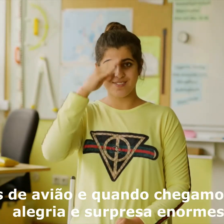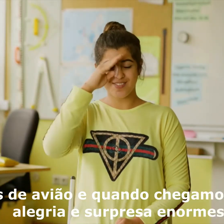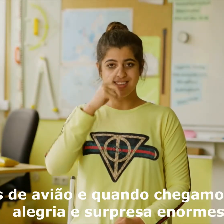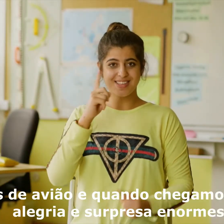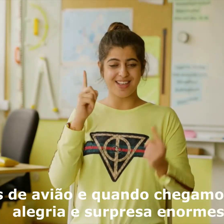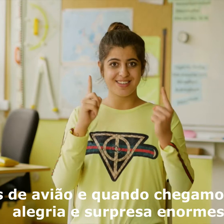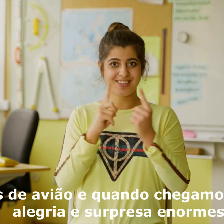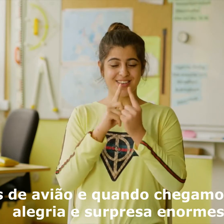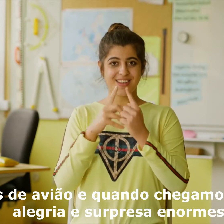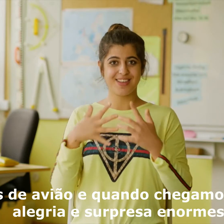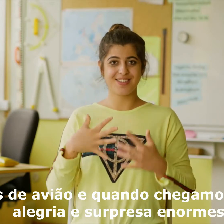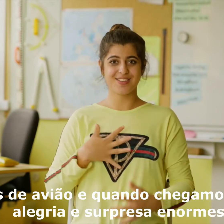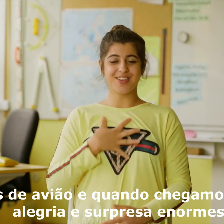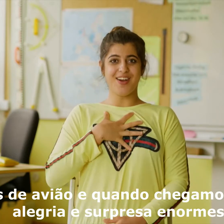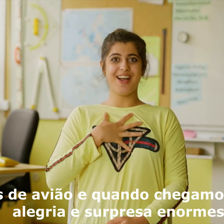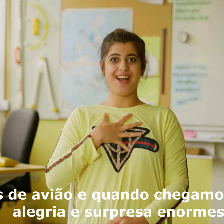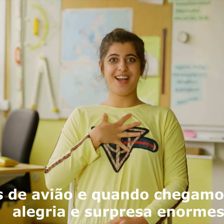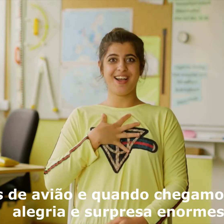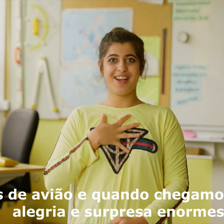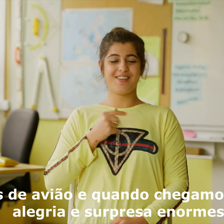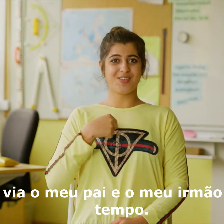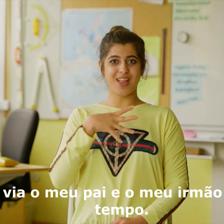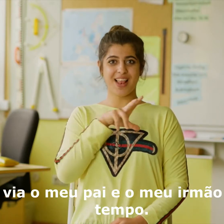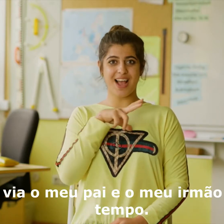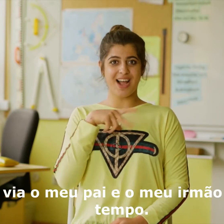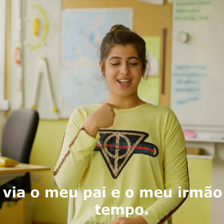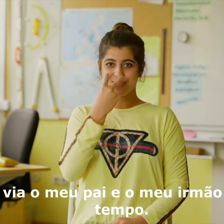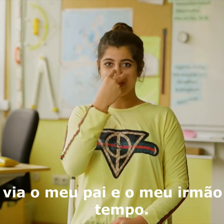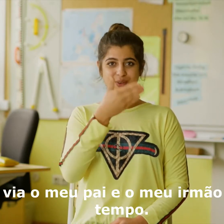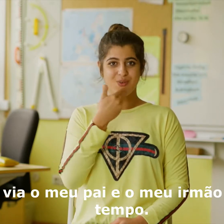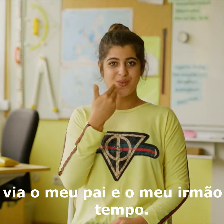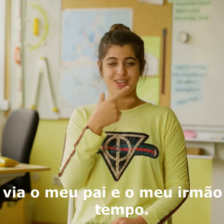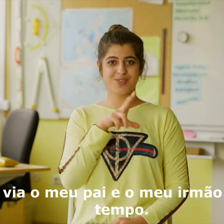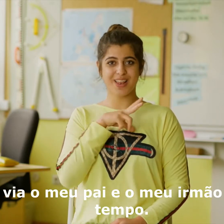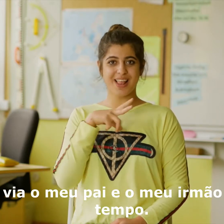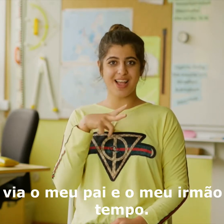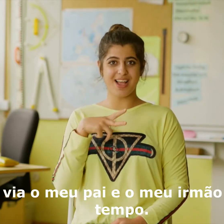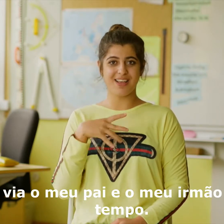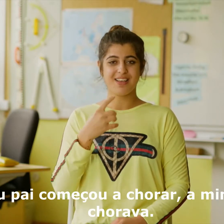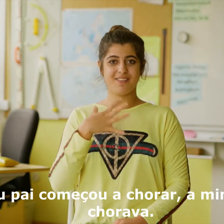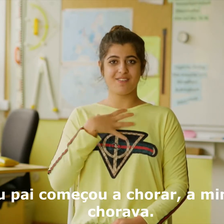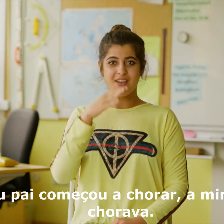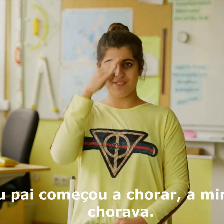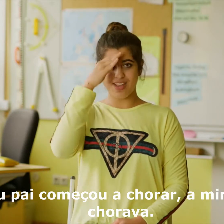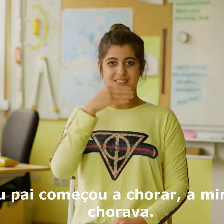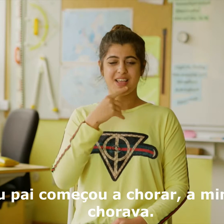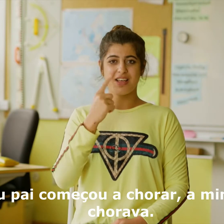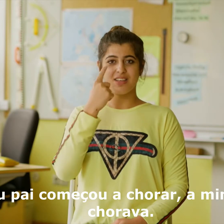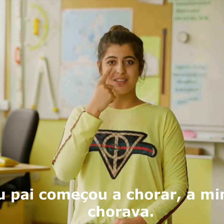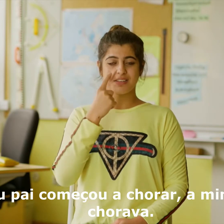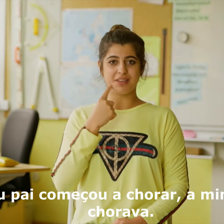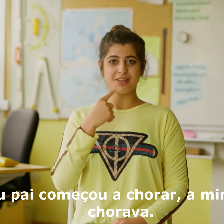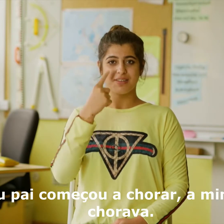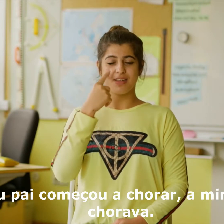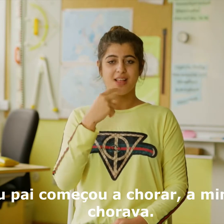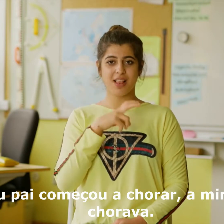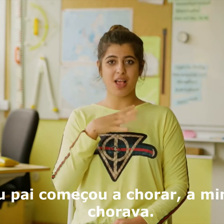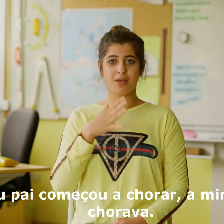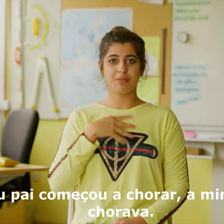uma alegria imensa, um choque. Já há muito tempo que eu não via o meu pai e o meu irmão, então o meu pai começou a chorar, a minha mãe começou